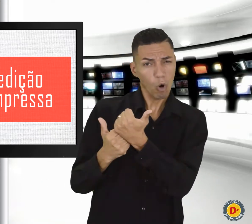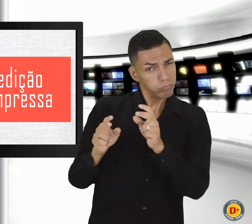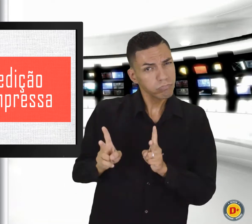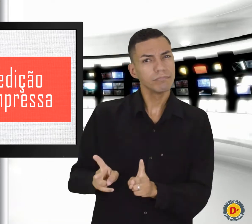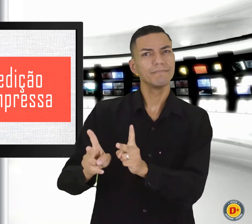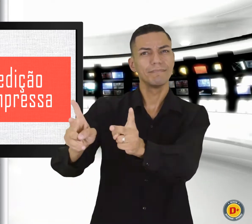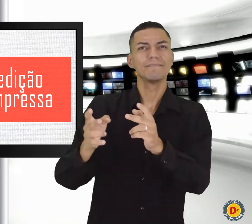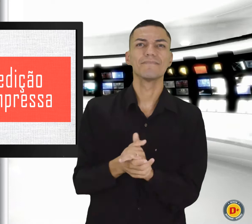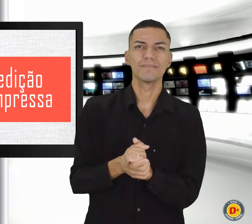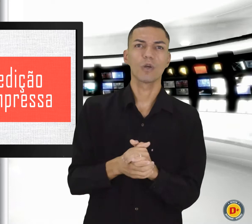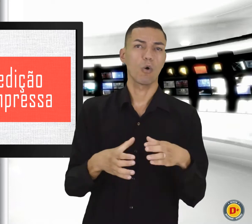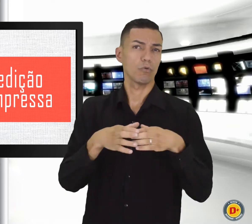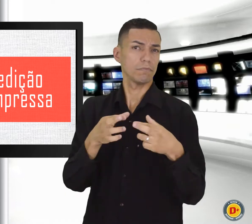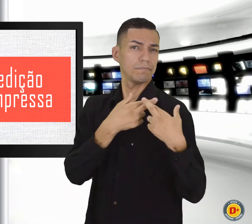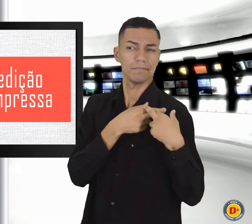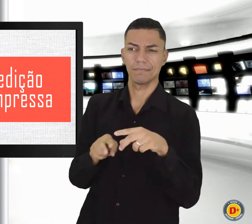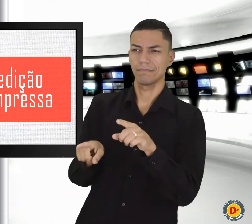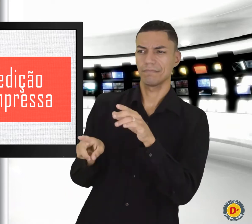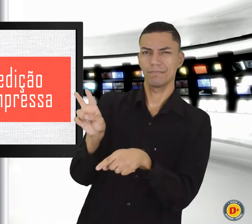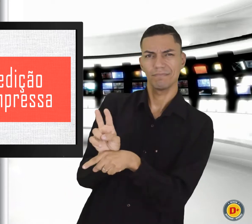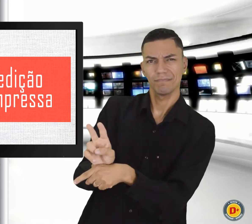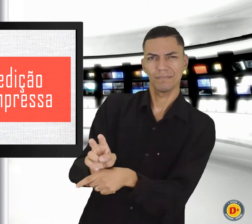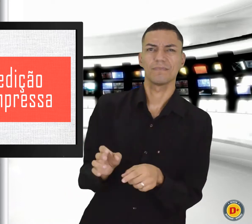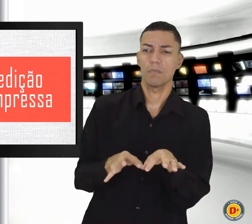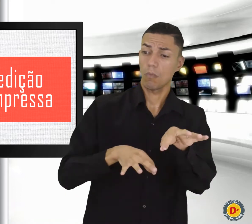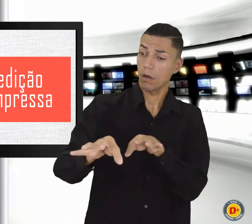consultores, programa, metodologia e abordagem.